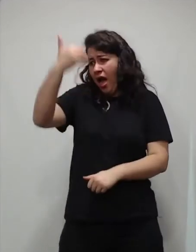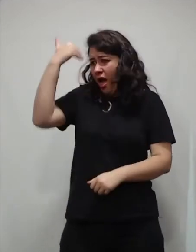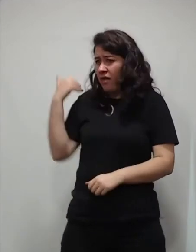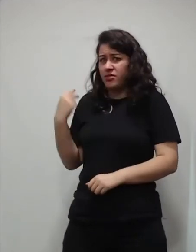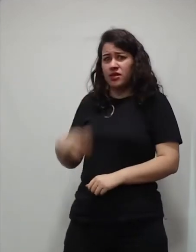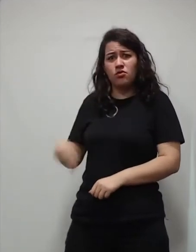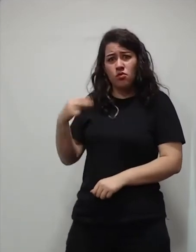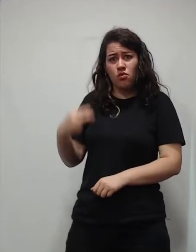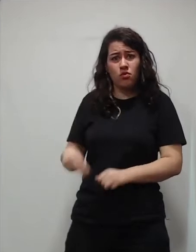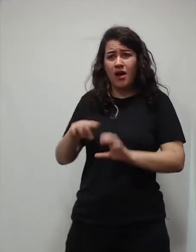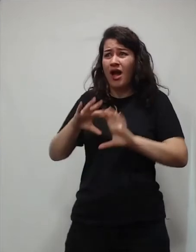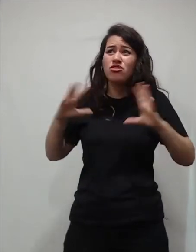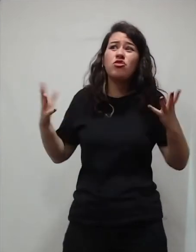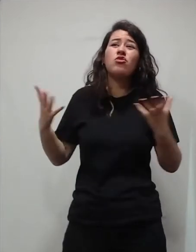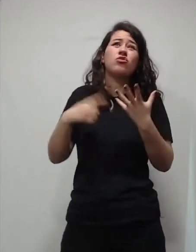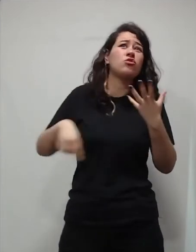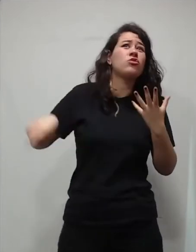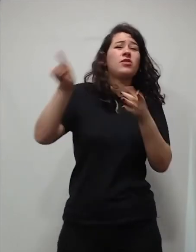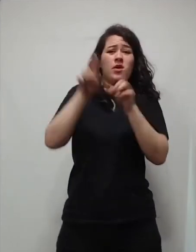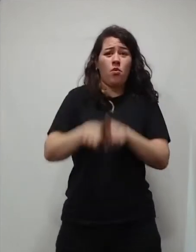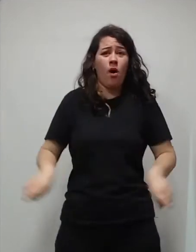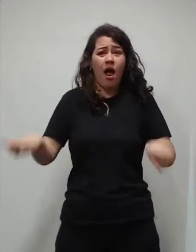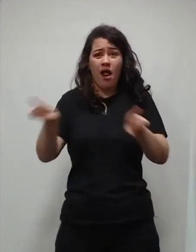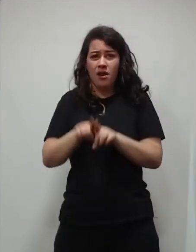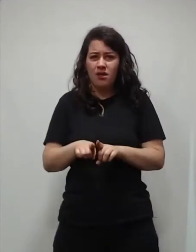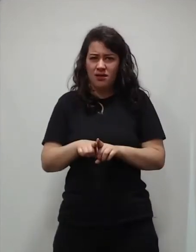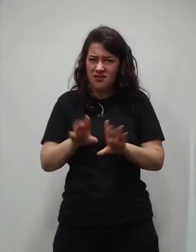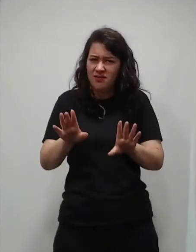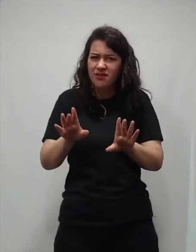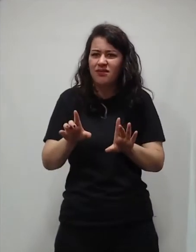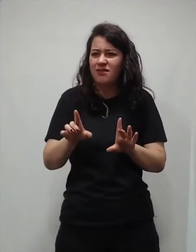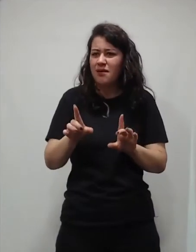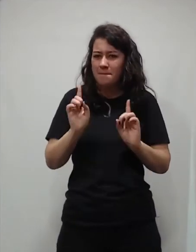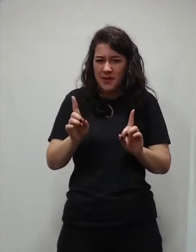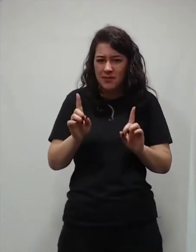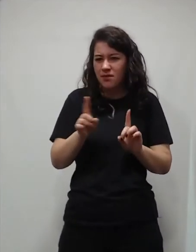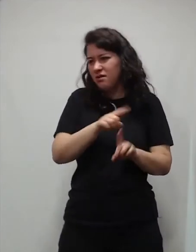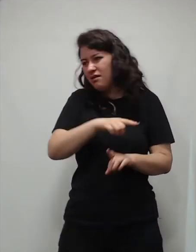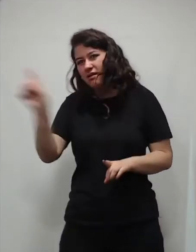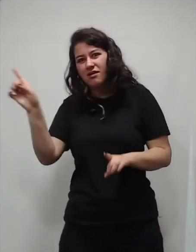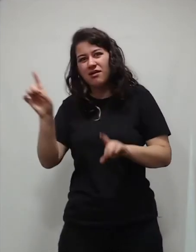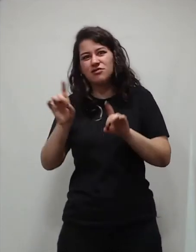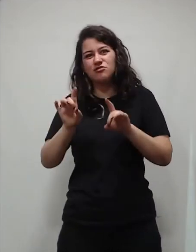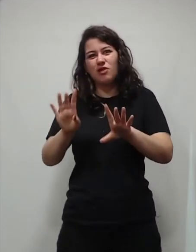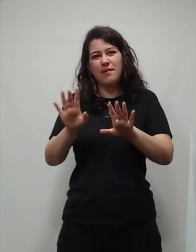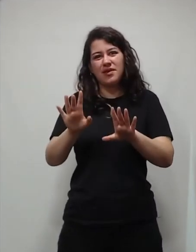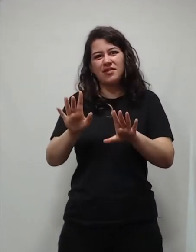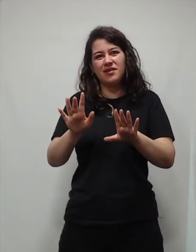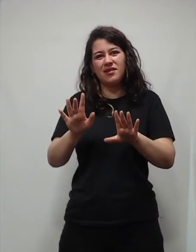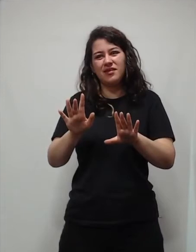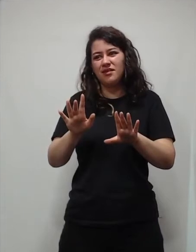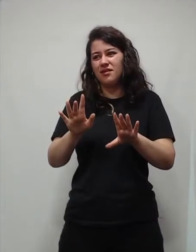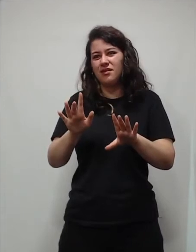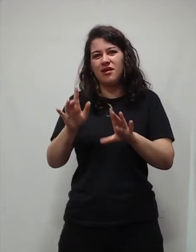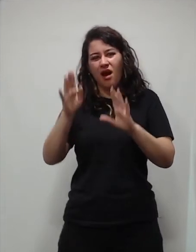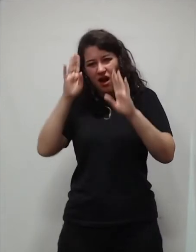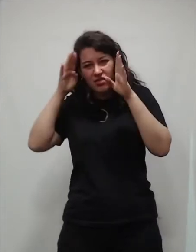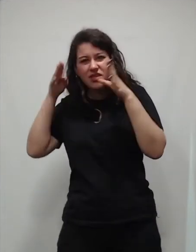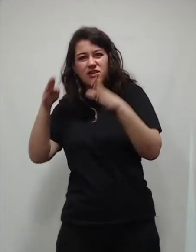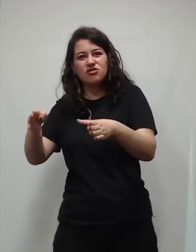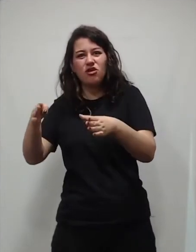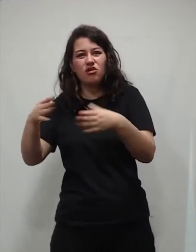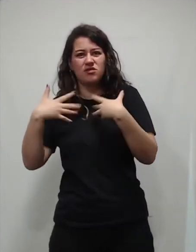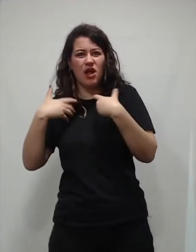a nivel de todo el colectivo. ¿Deberíamos derivar a esas personas solamente a una